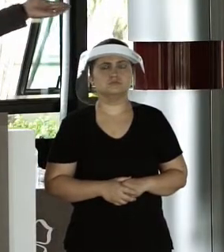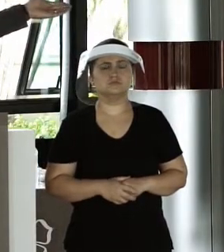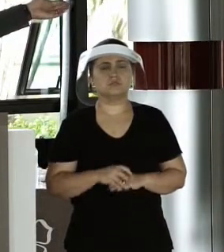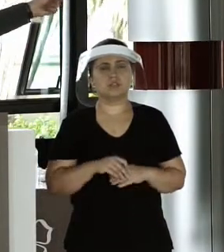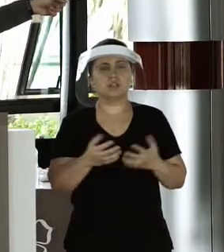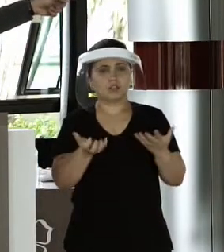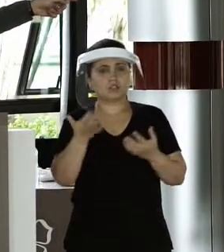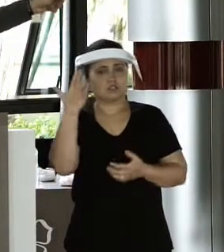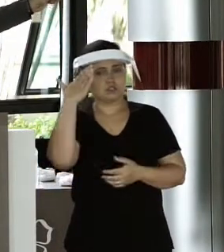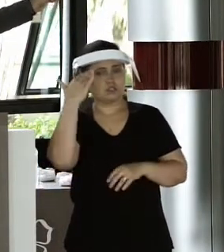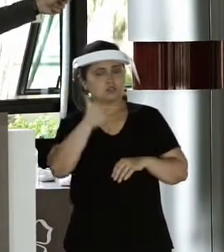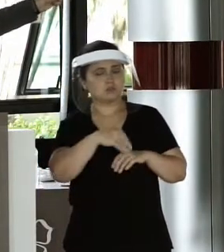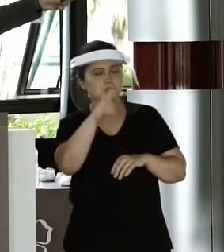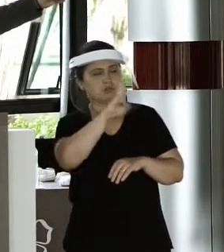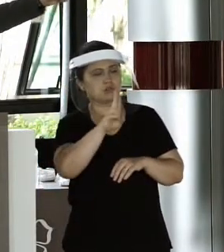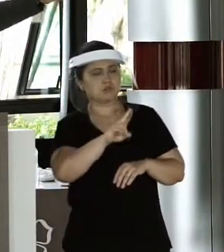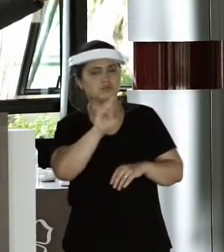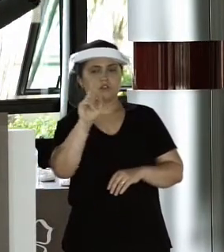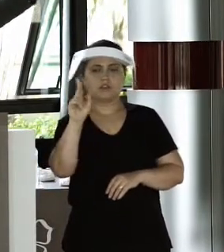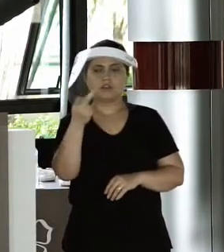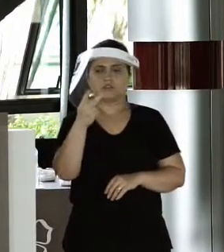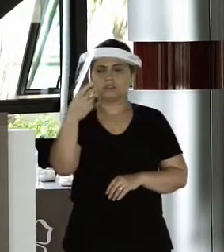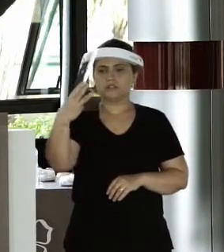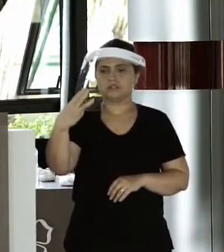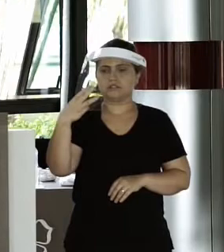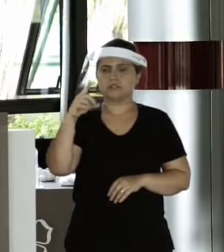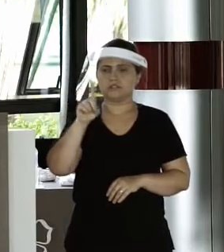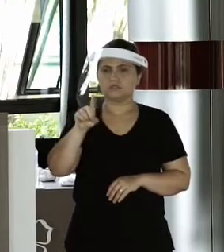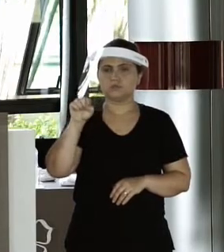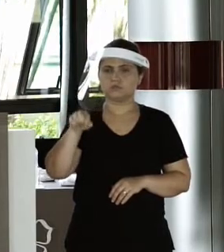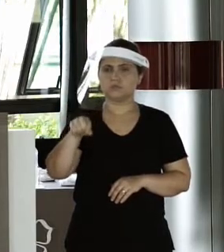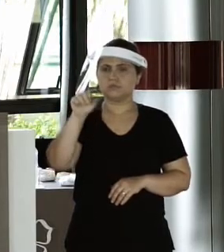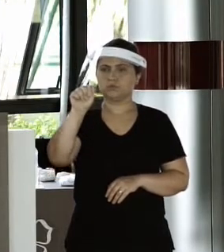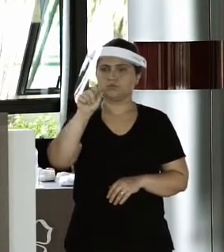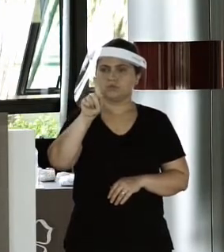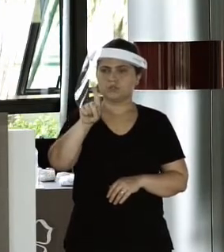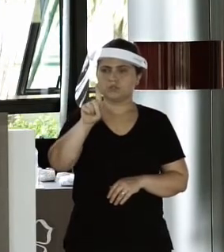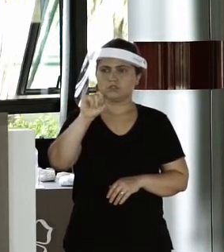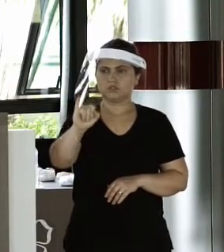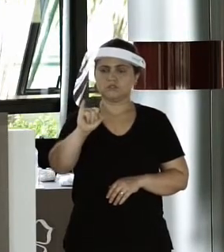Quem quiser saber mais é aquele nome ali, H31.ai.